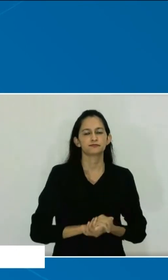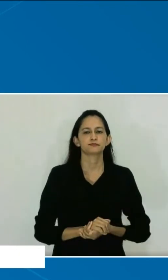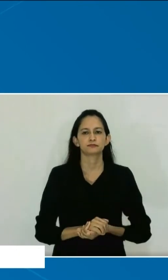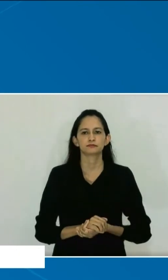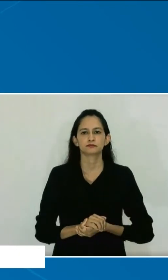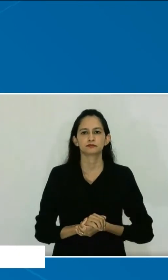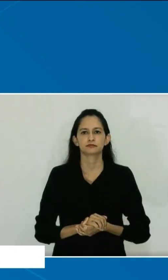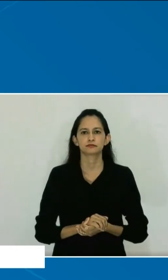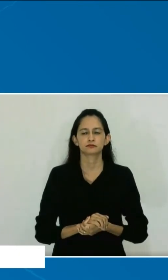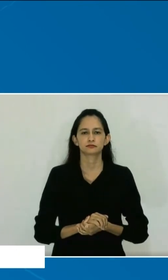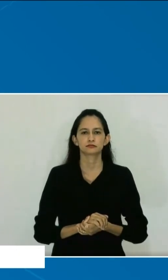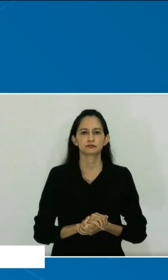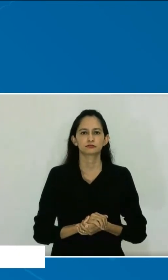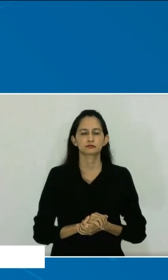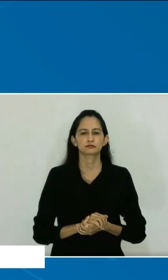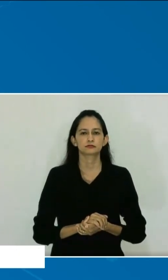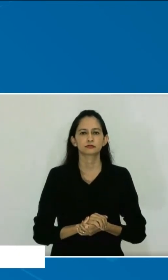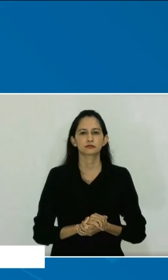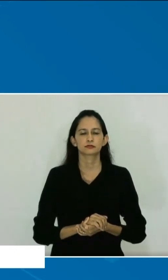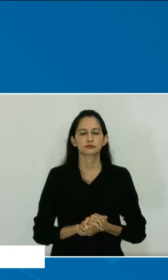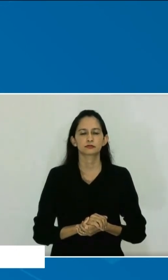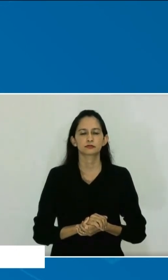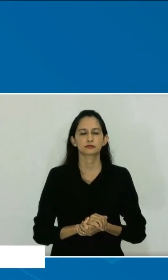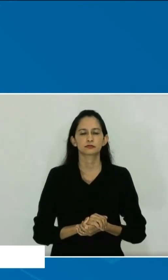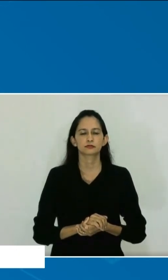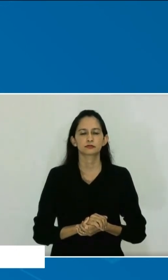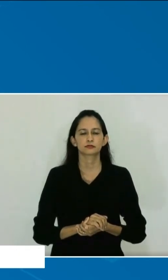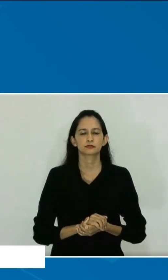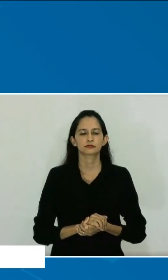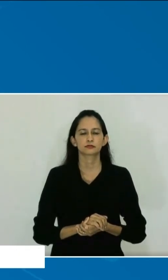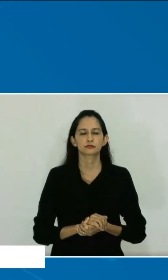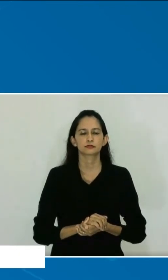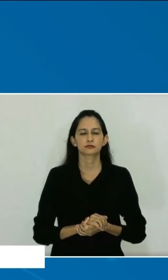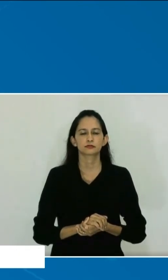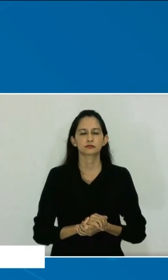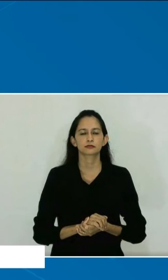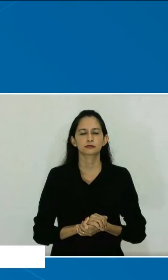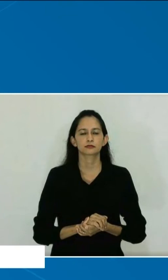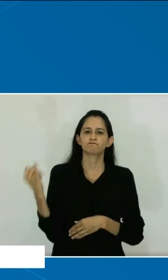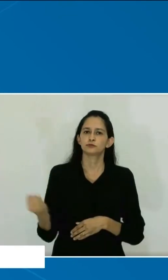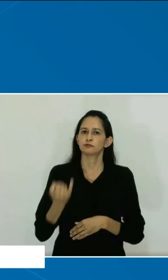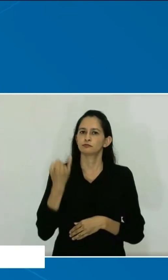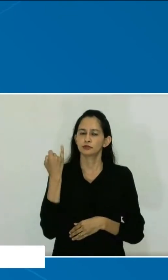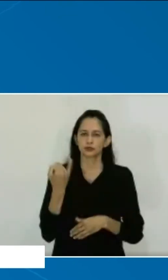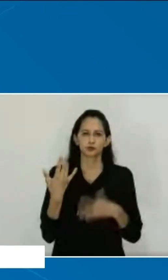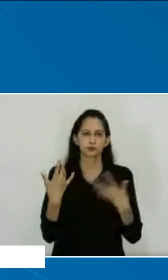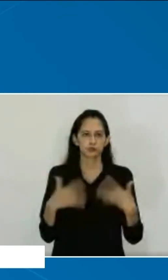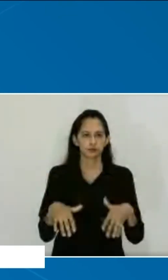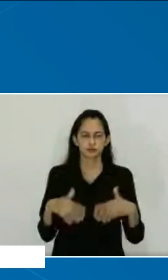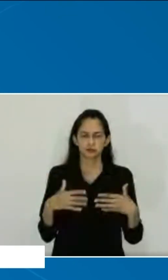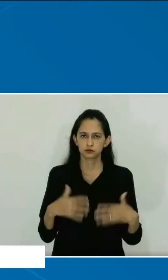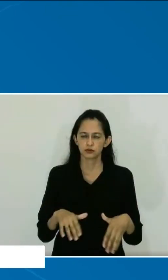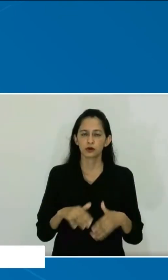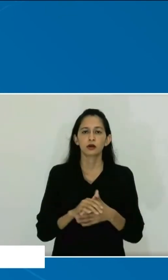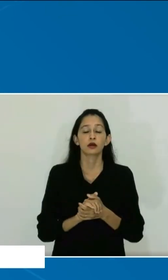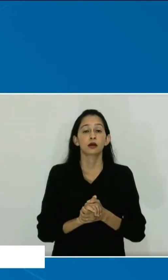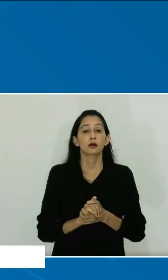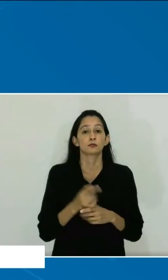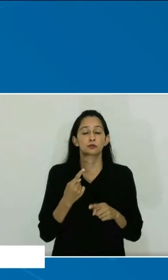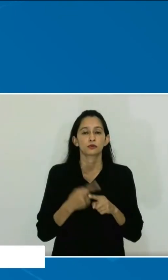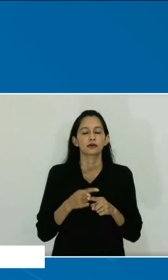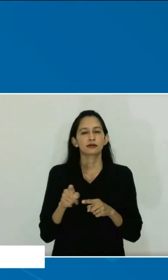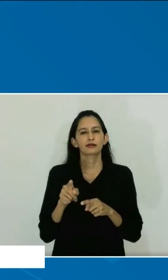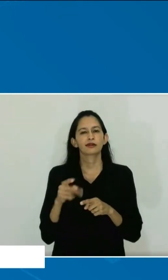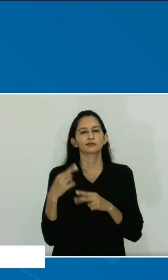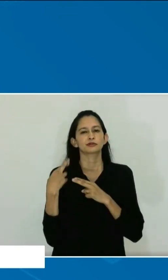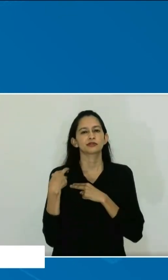ínterim, o apoio e a participação do Hospital Universitário foi muito importante, até porque, apesar de ser gestão da EBSER, nós